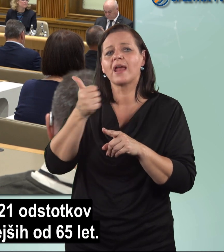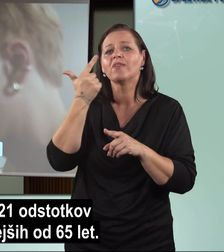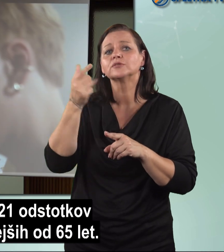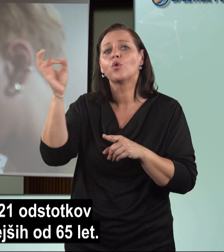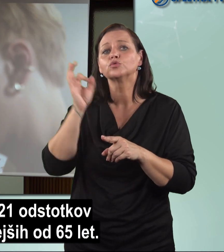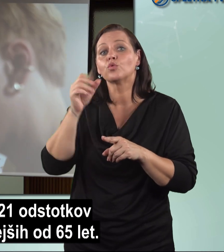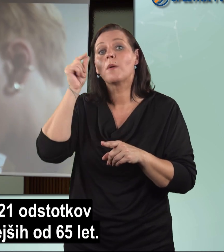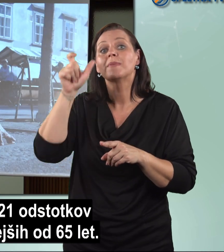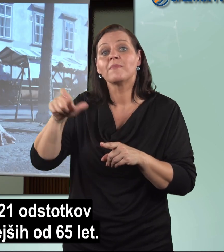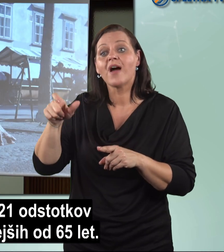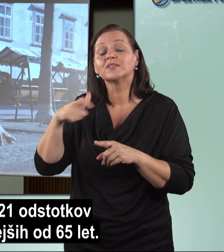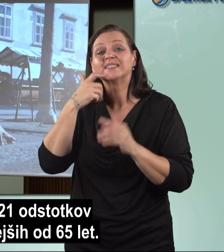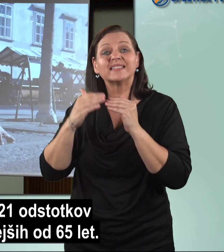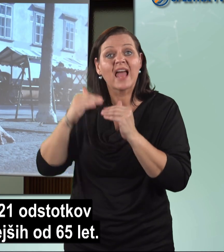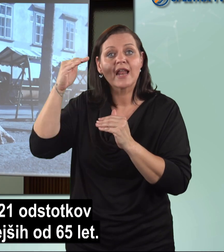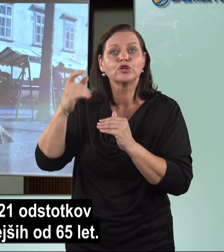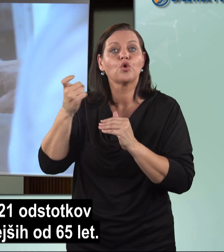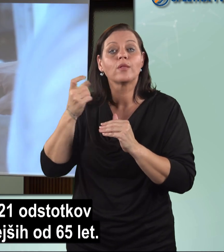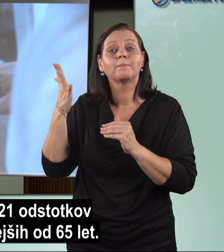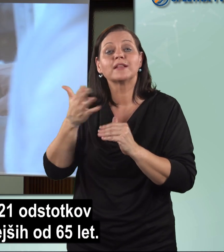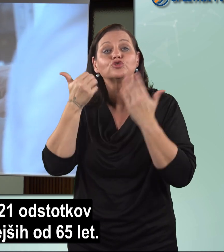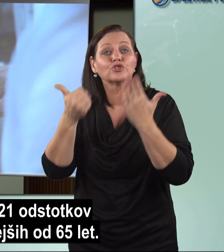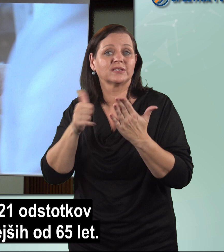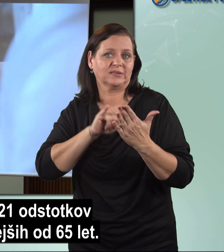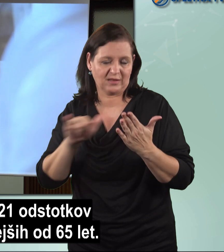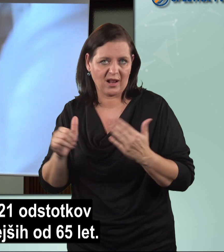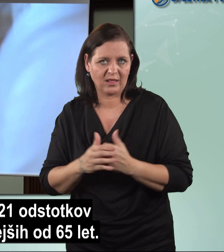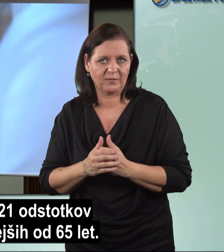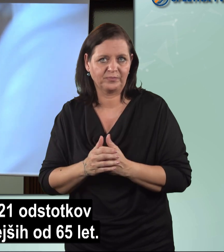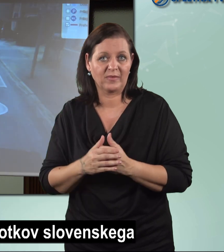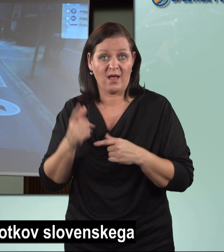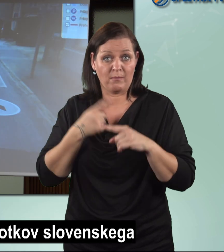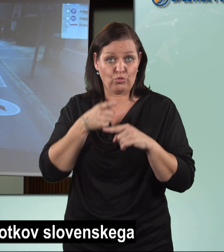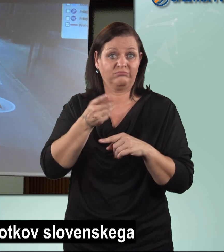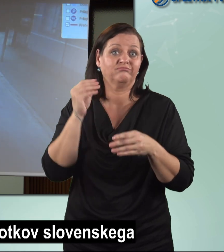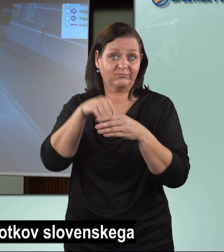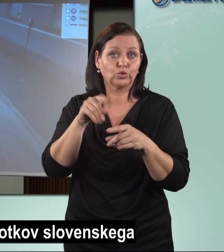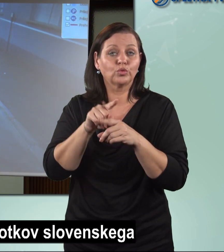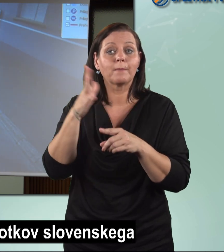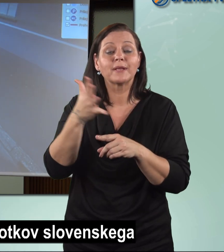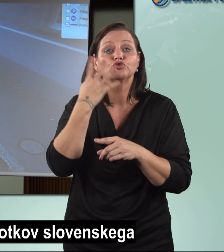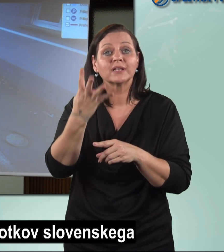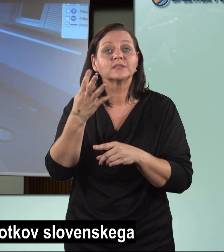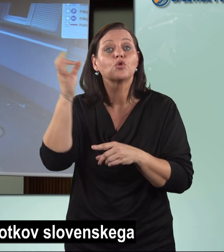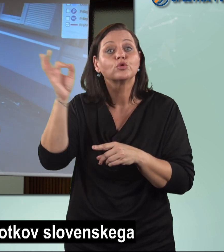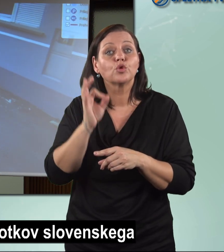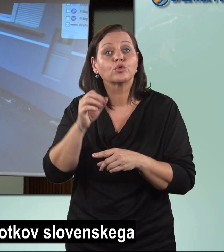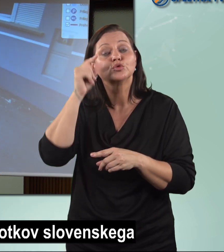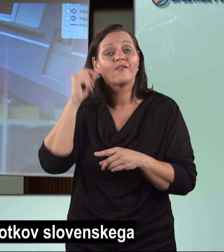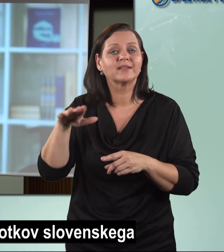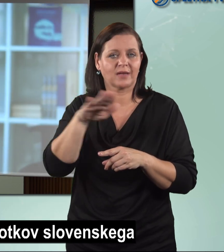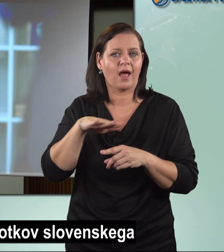kar 21% prebivalcev starejših od 65 let. Poleg tega se